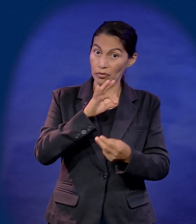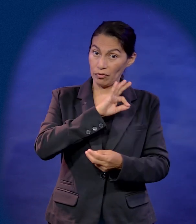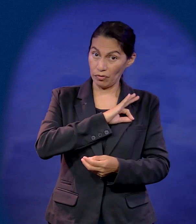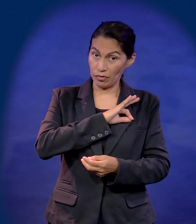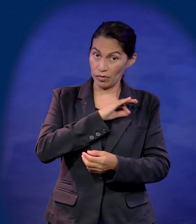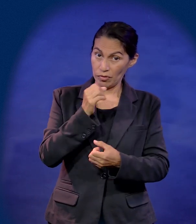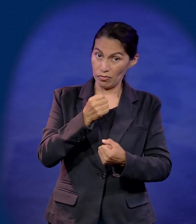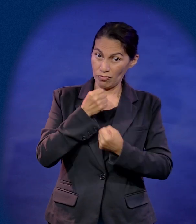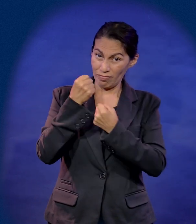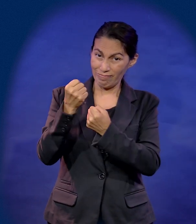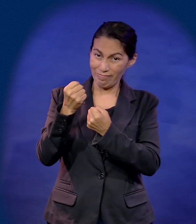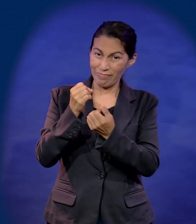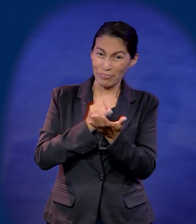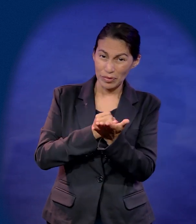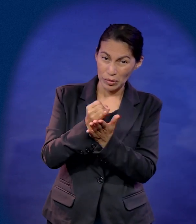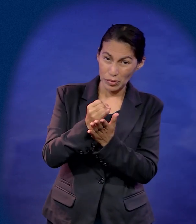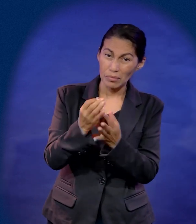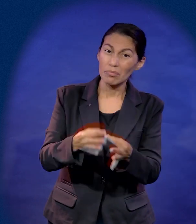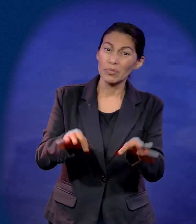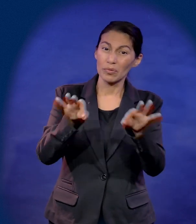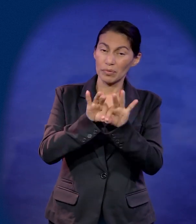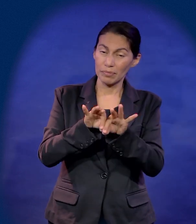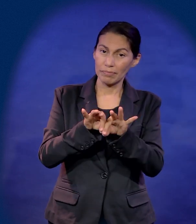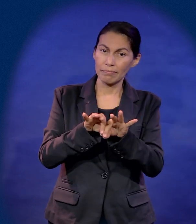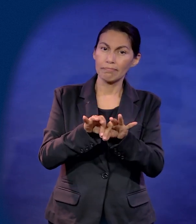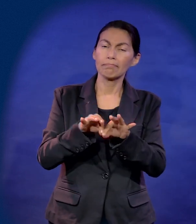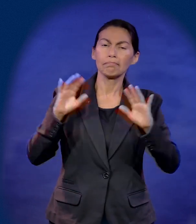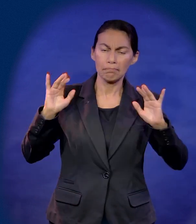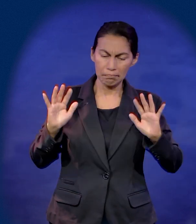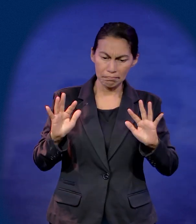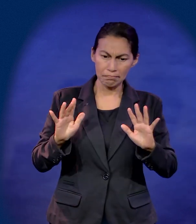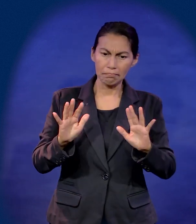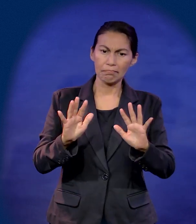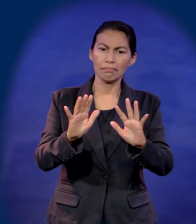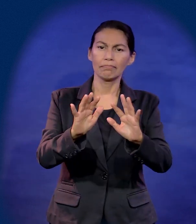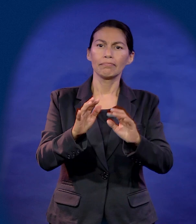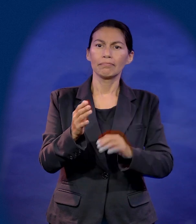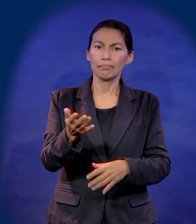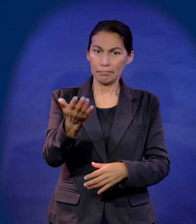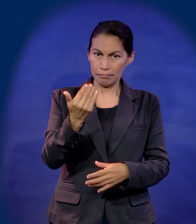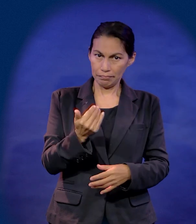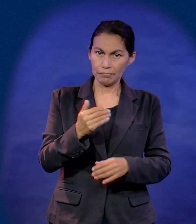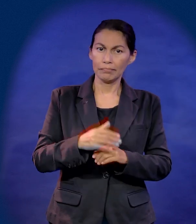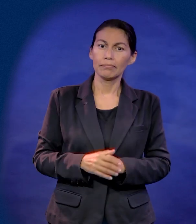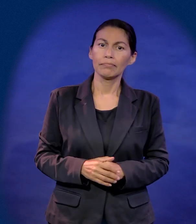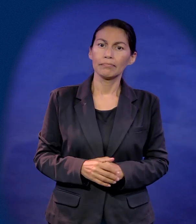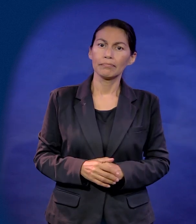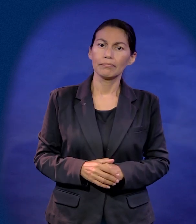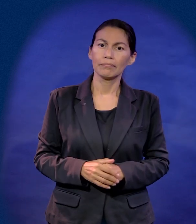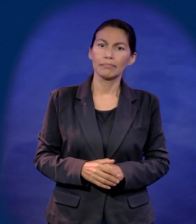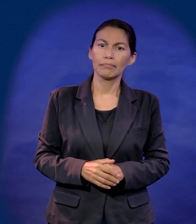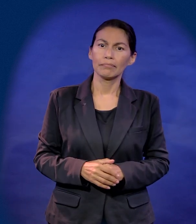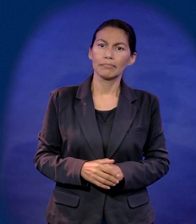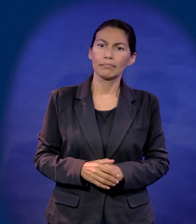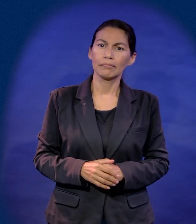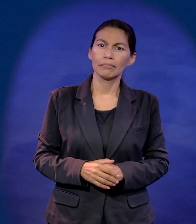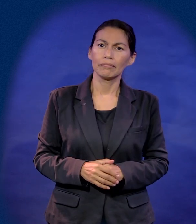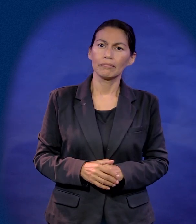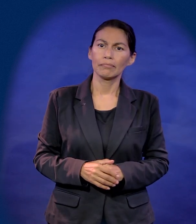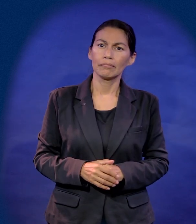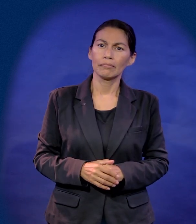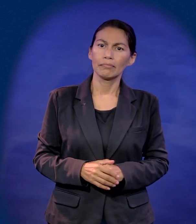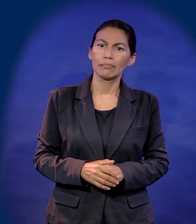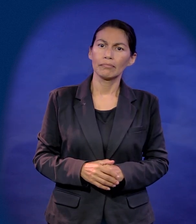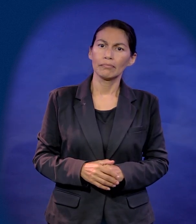pero acércate al altar si tú necesitas fuerza y fe para tomar decisiones importantes en tu vida. Hoy vamos a orar por ti.